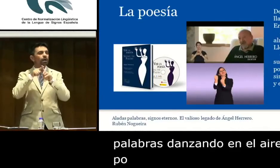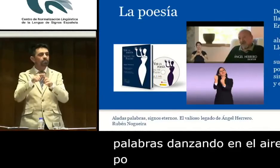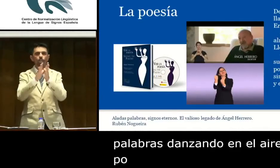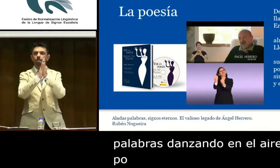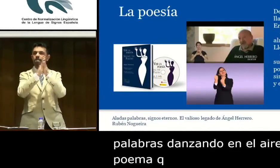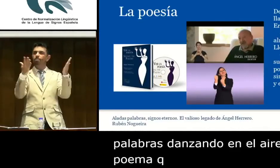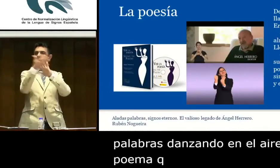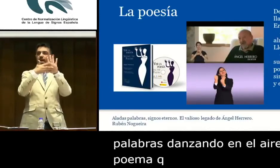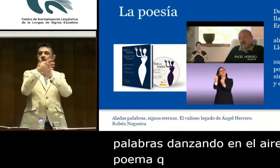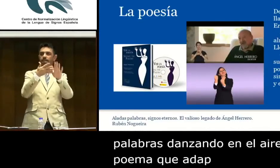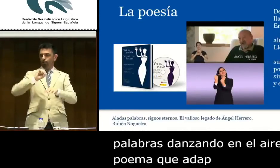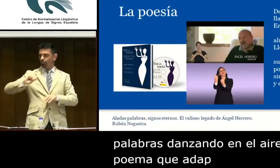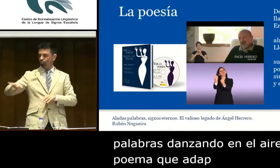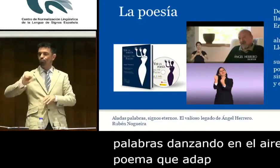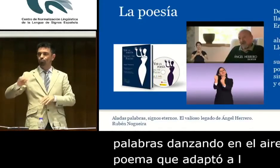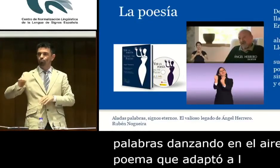Signos,